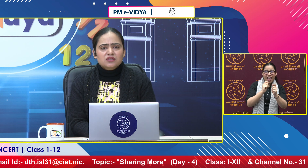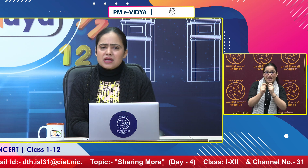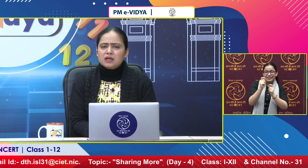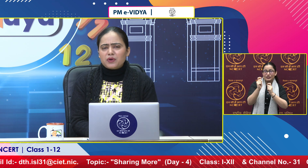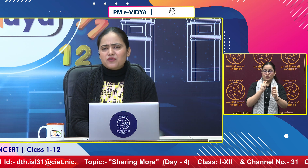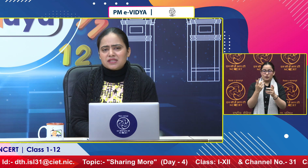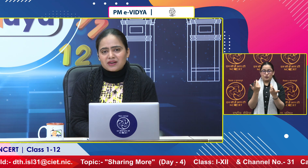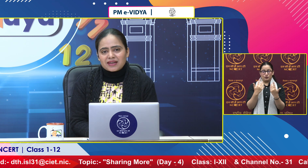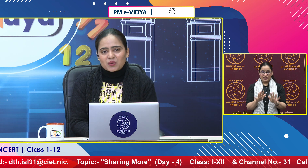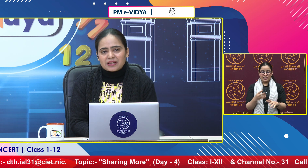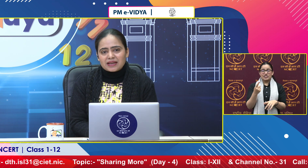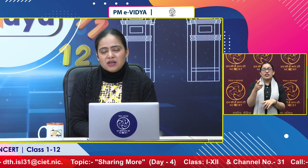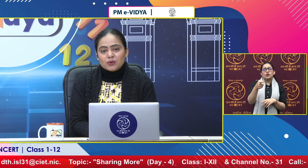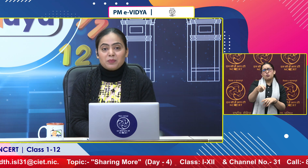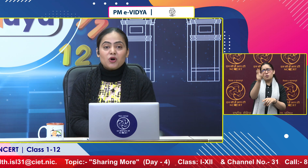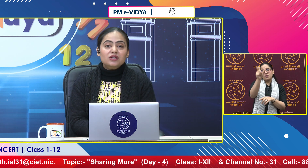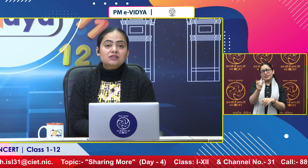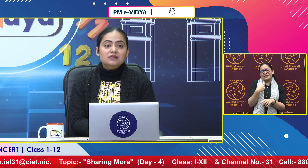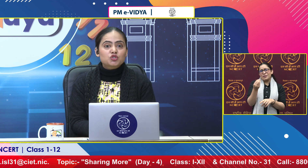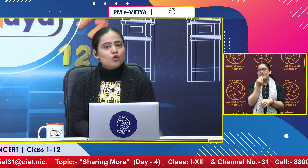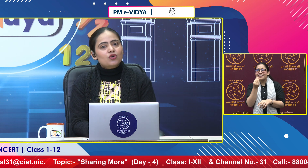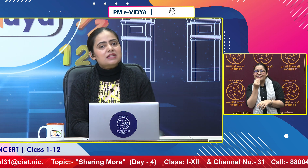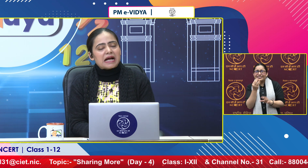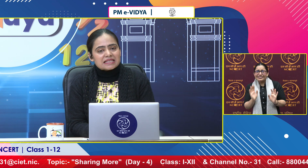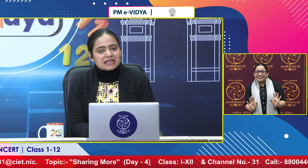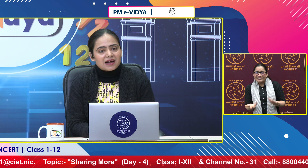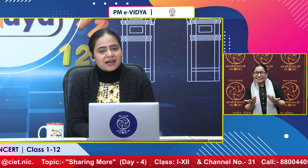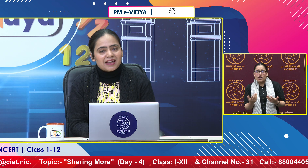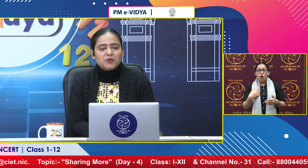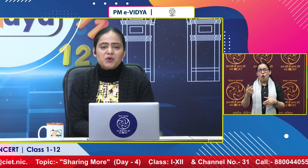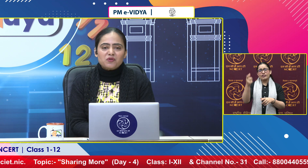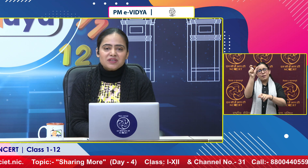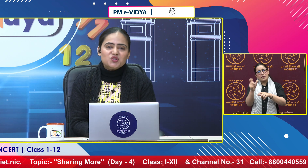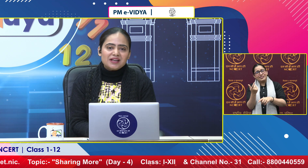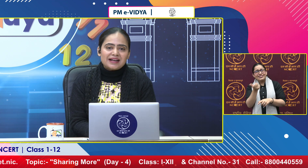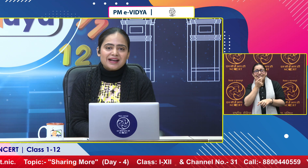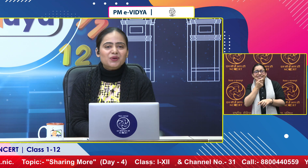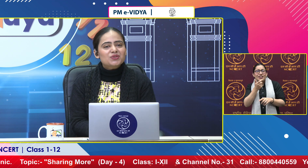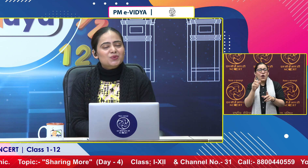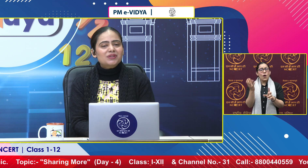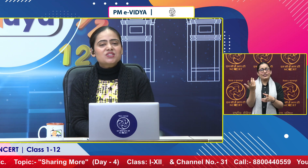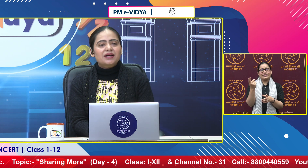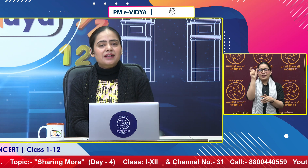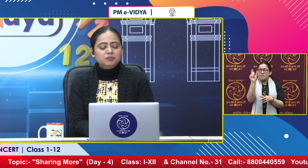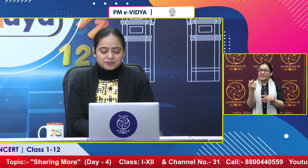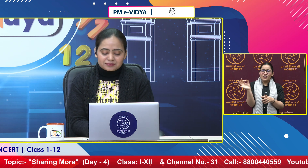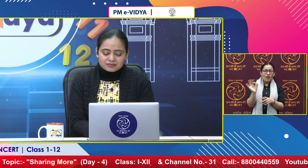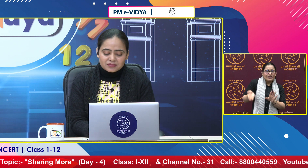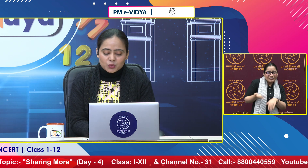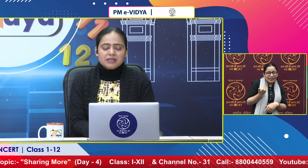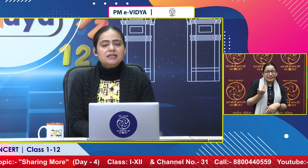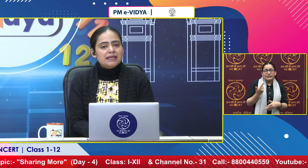हूँ, शायद आप ब्रेकफास्ट कर रहे होंगे, कोई बहुत ज़ोर से हंस रहा है, कोई ऑफिस जा रहा है, कोई स्कूल जा रहा